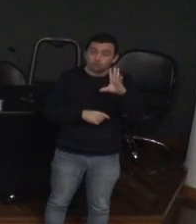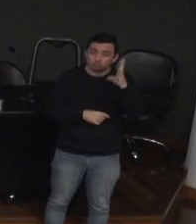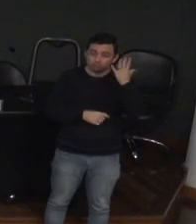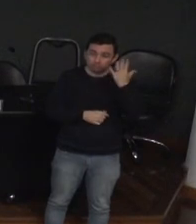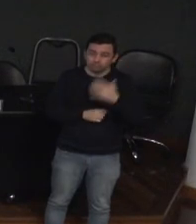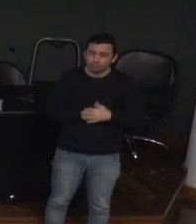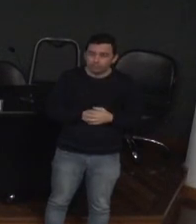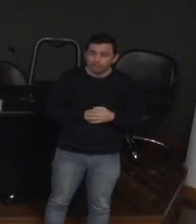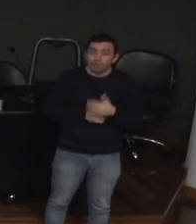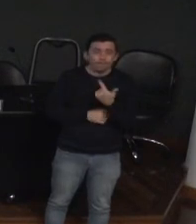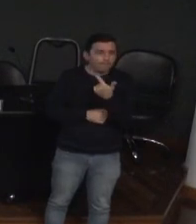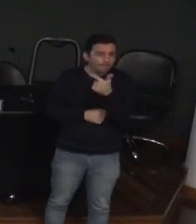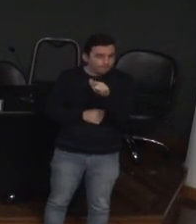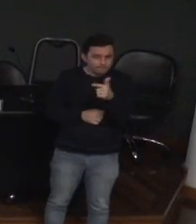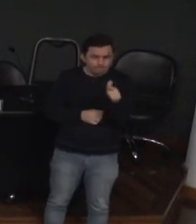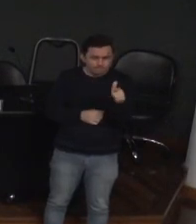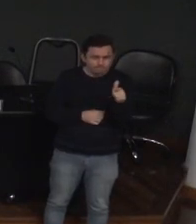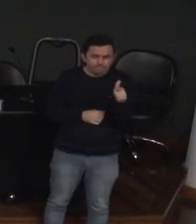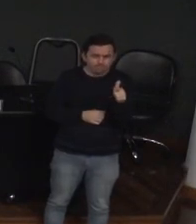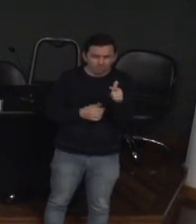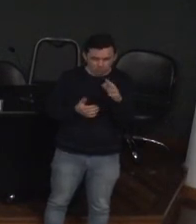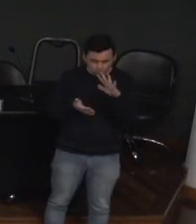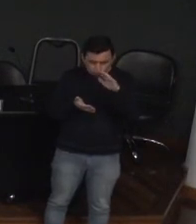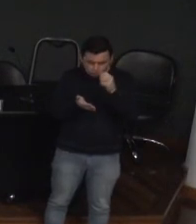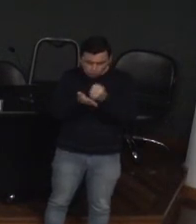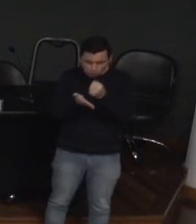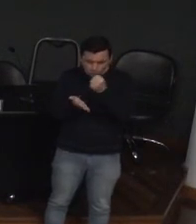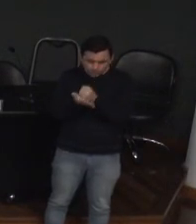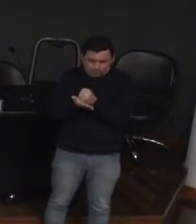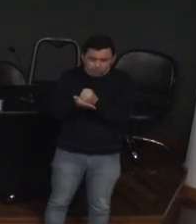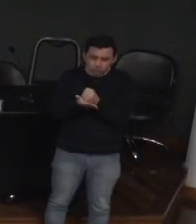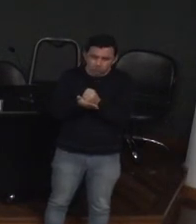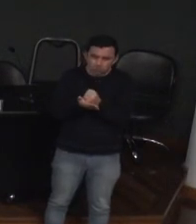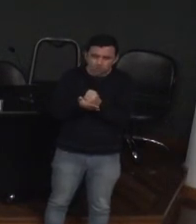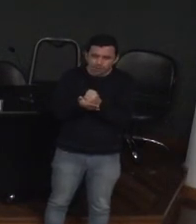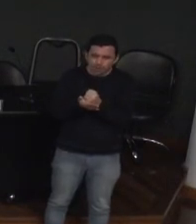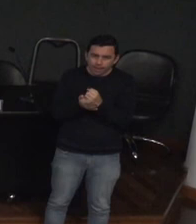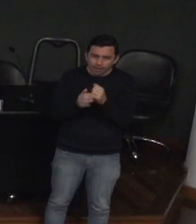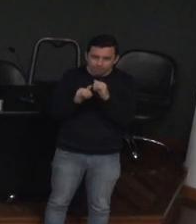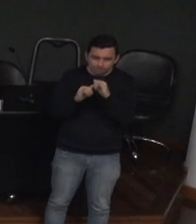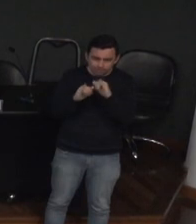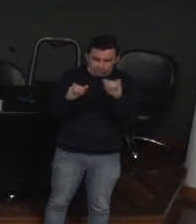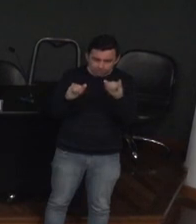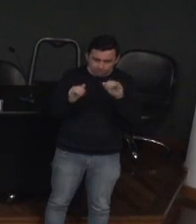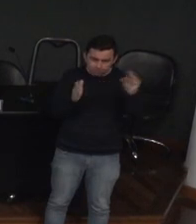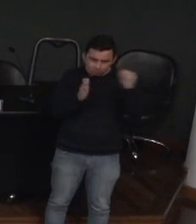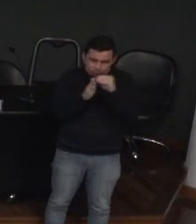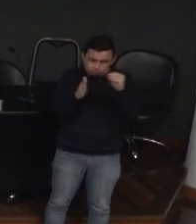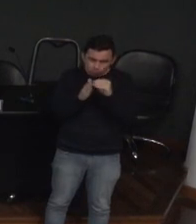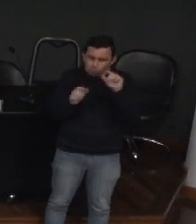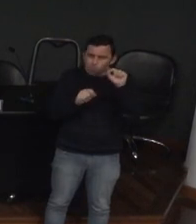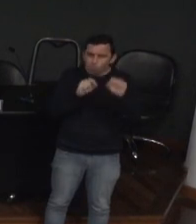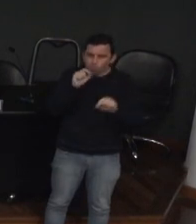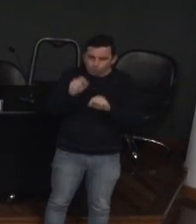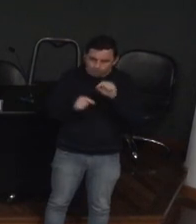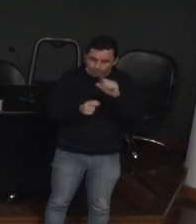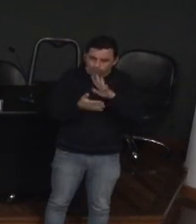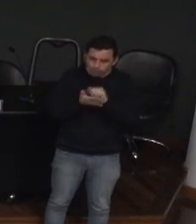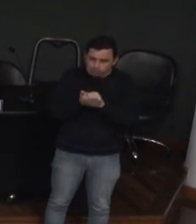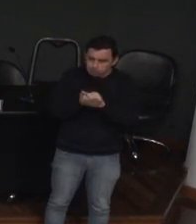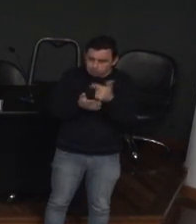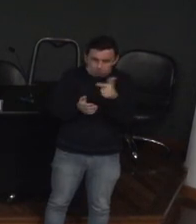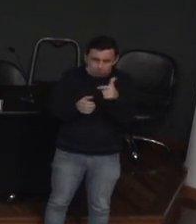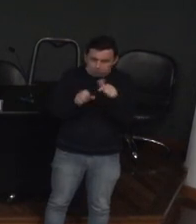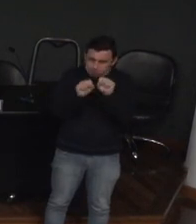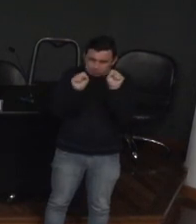gente... Não existe, então, um documento que diga o que precisa contemplar esse cadastro. E nenhum